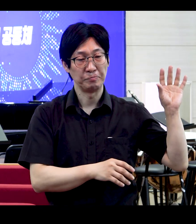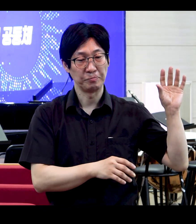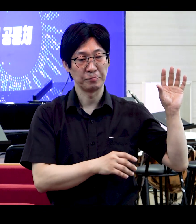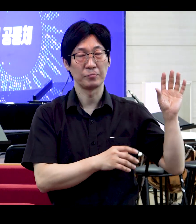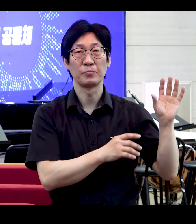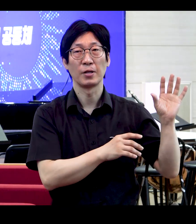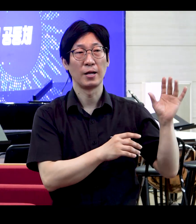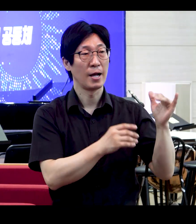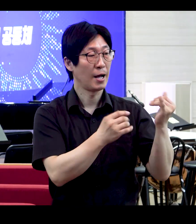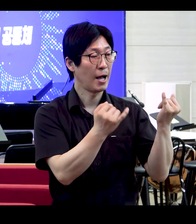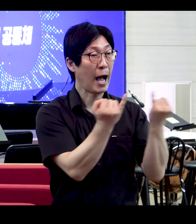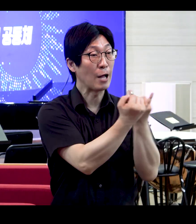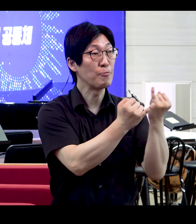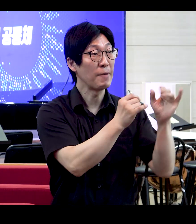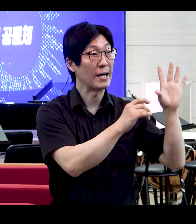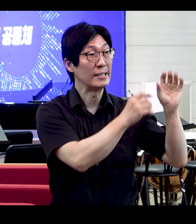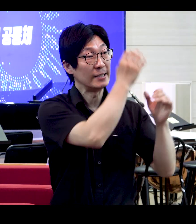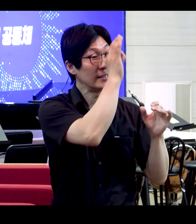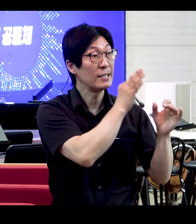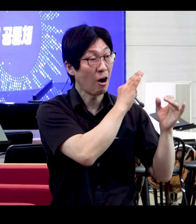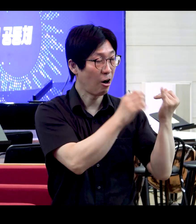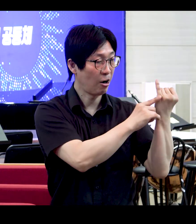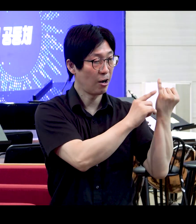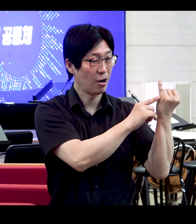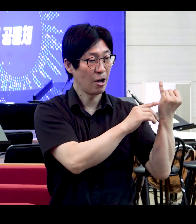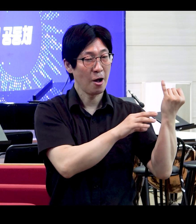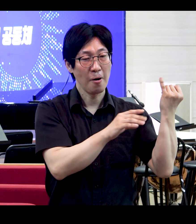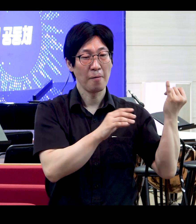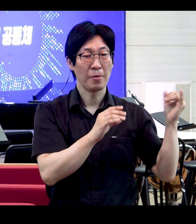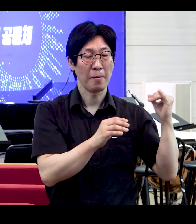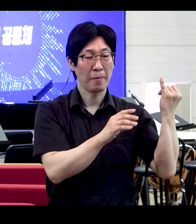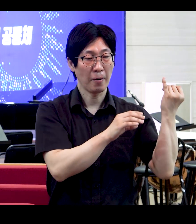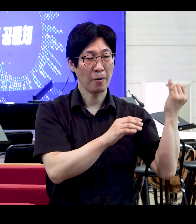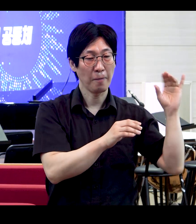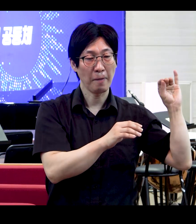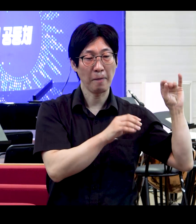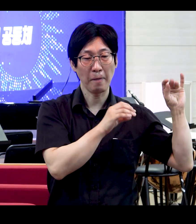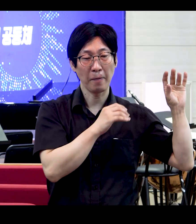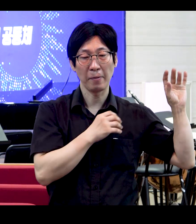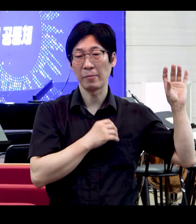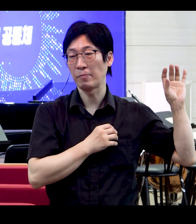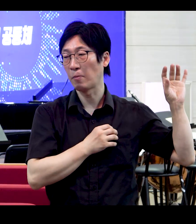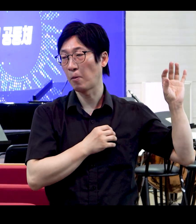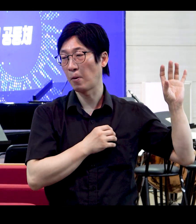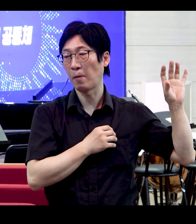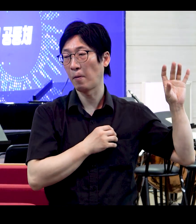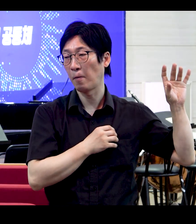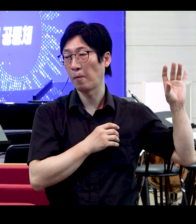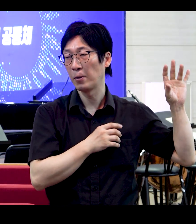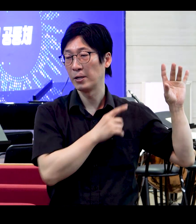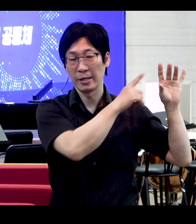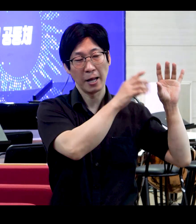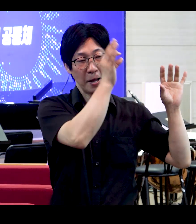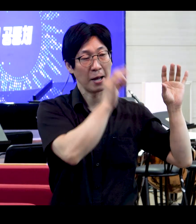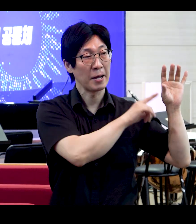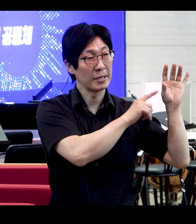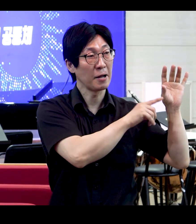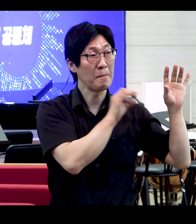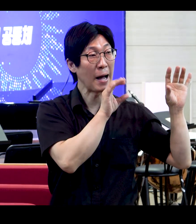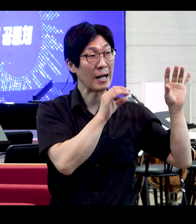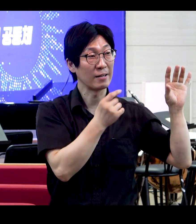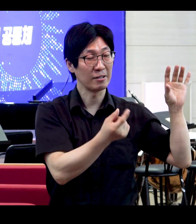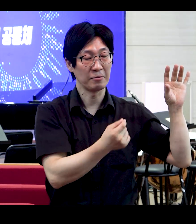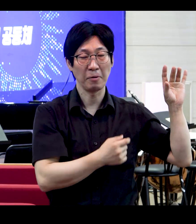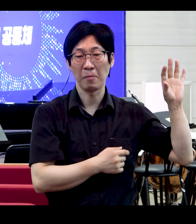보니까 아줌마 인형을 가지고 그 아줌마의 그 특유의 수다 톤으로 그러더라고요. 막 이제 인형이 말하는 것처럼